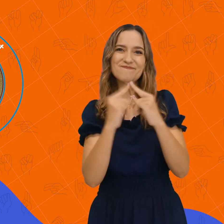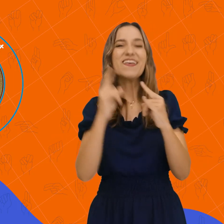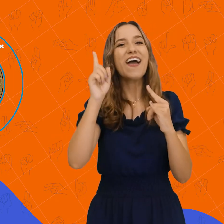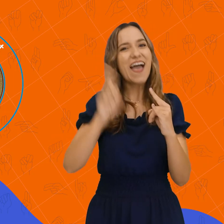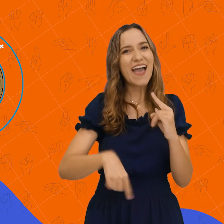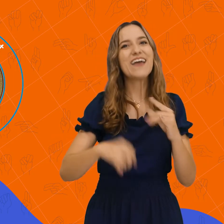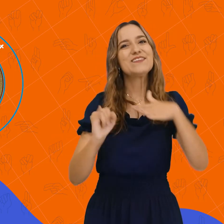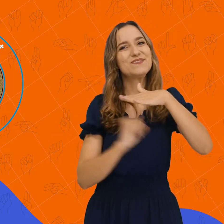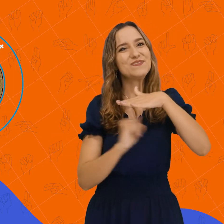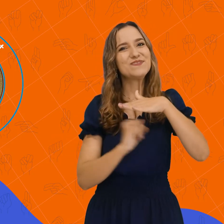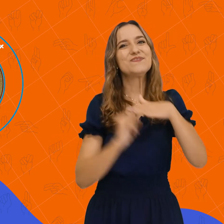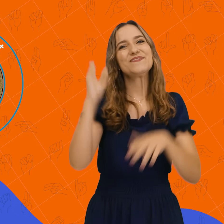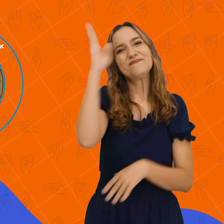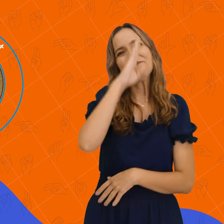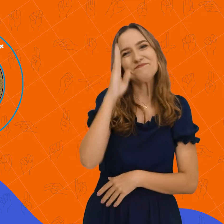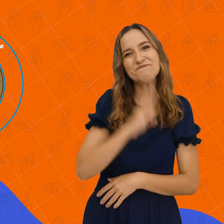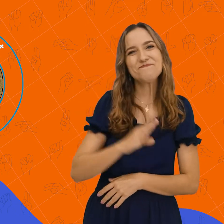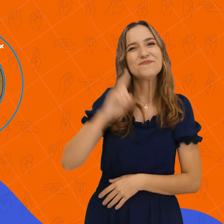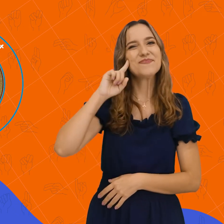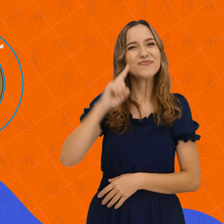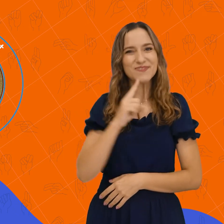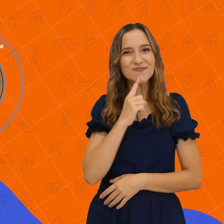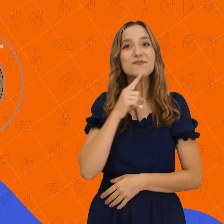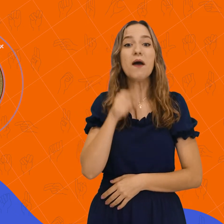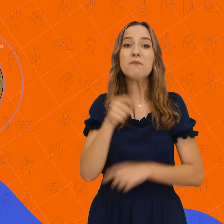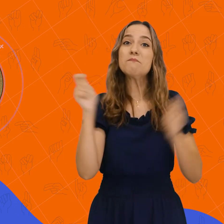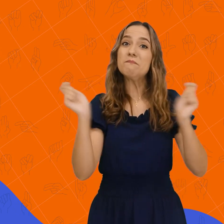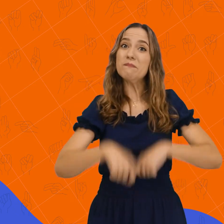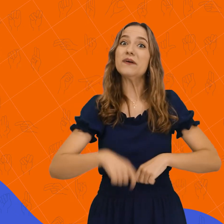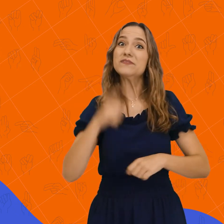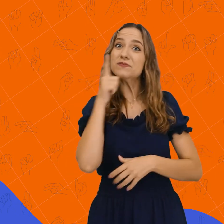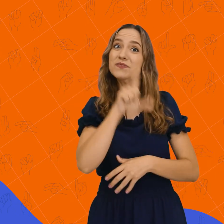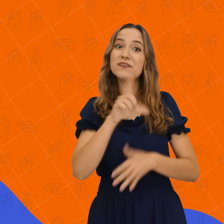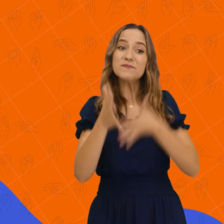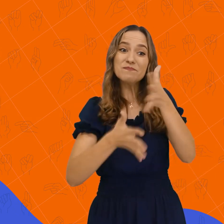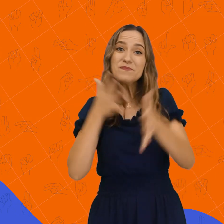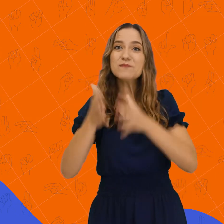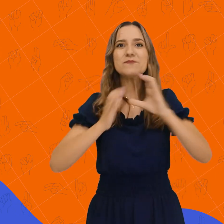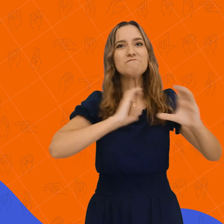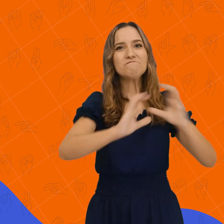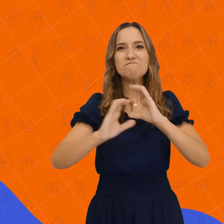de Surdos, que utilizava a língua de sinais como meio de instrução.